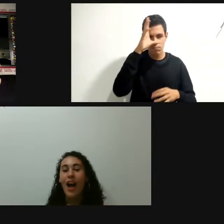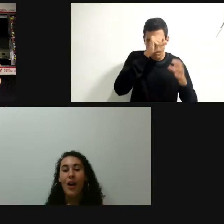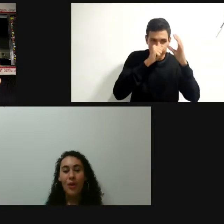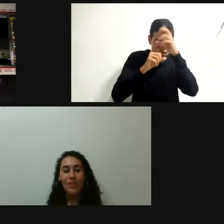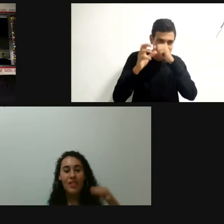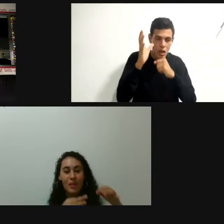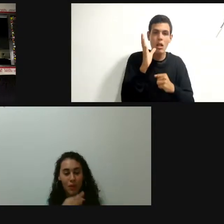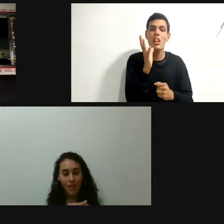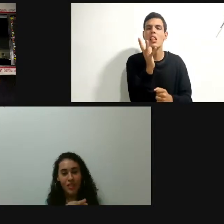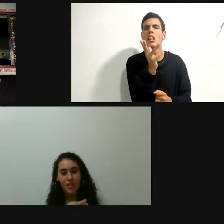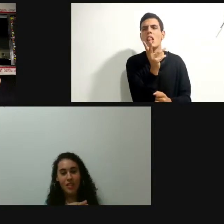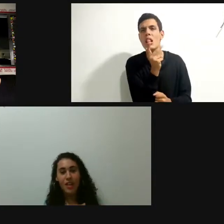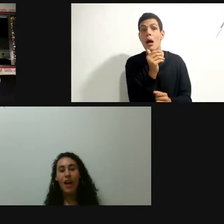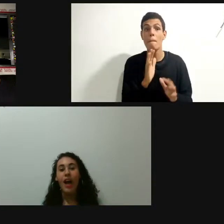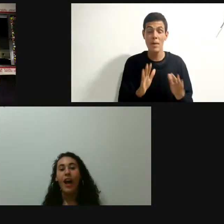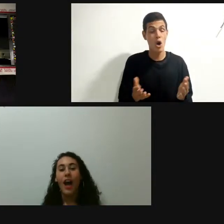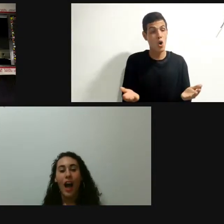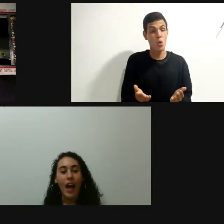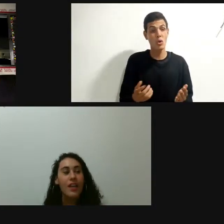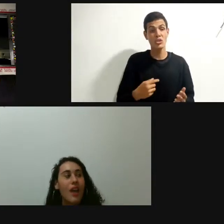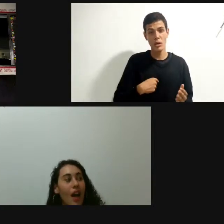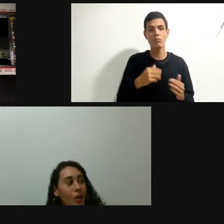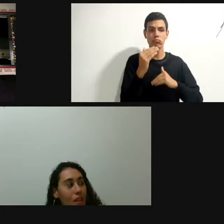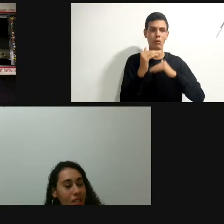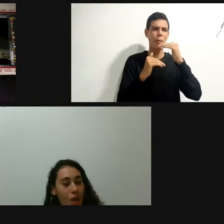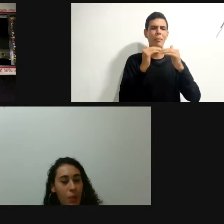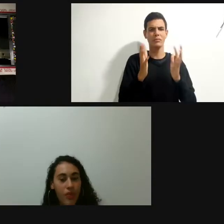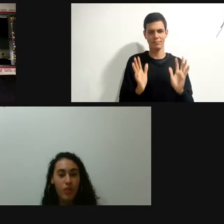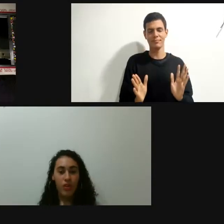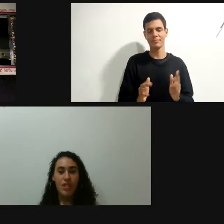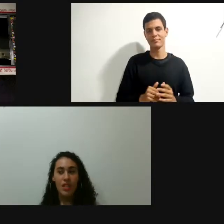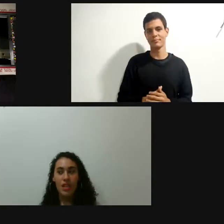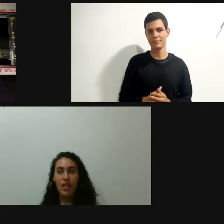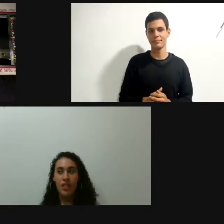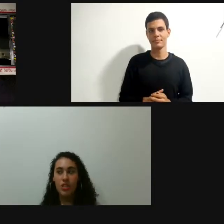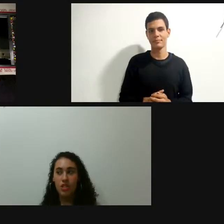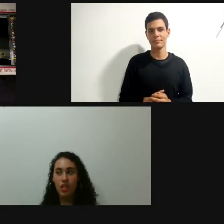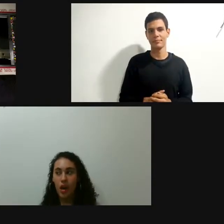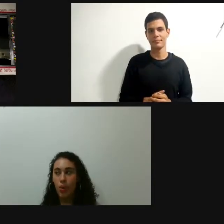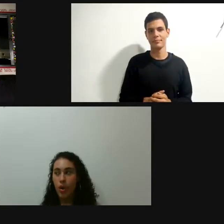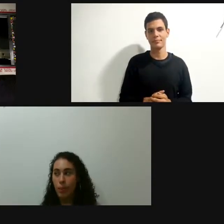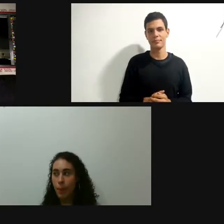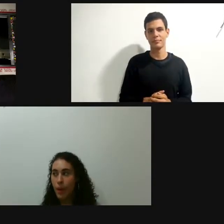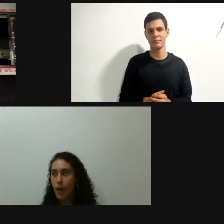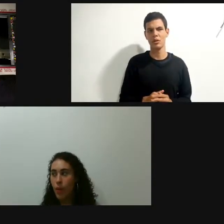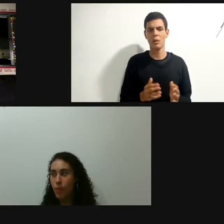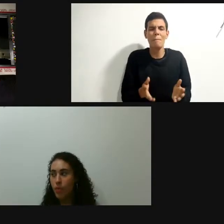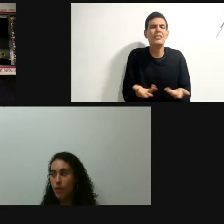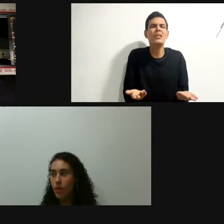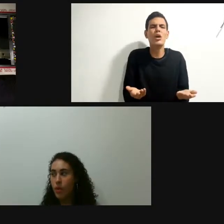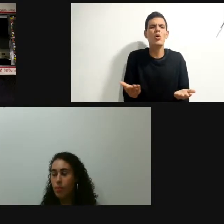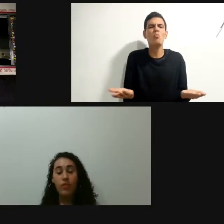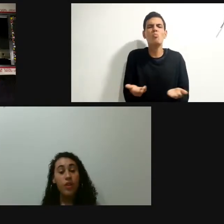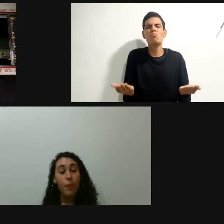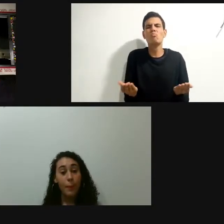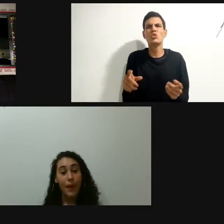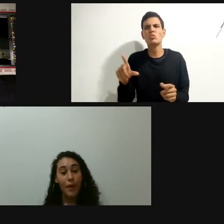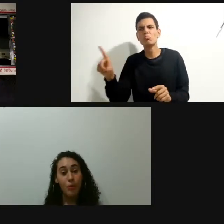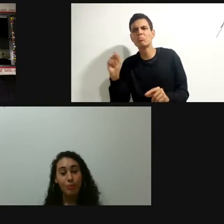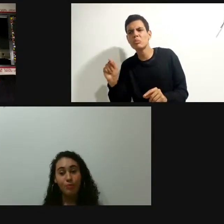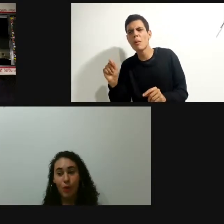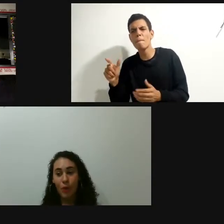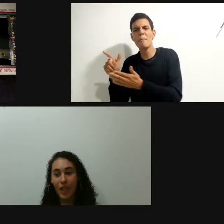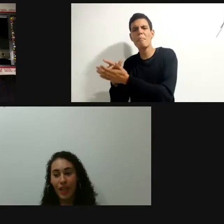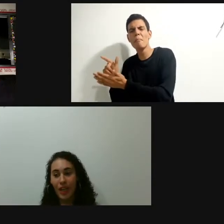já consegui progredir. Aí, agora, se eu prefiro fazer em digital ou em papel, prefiro